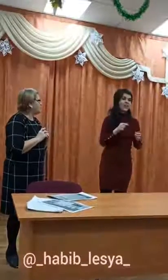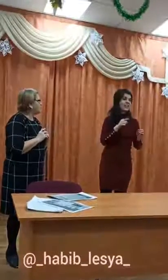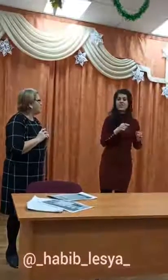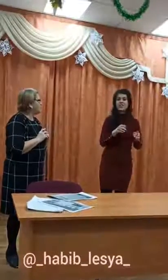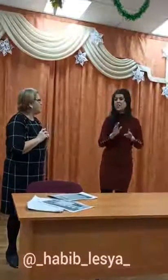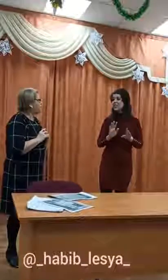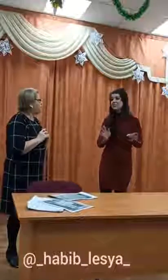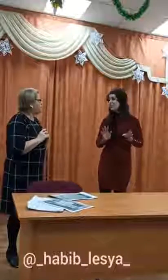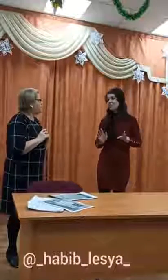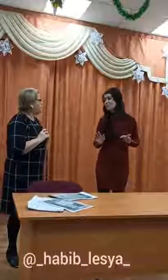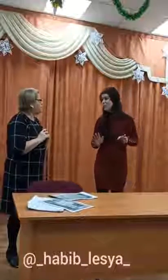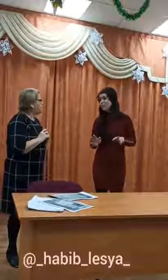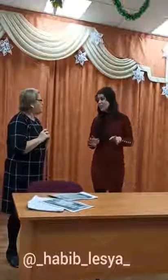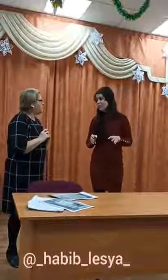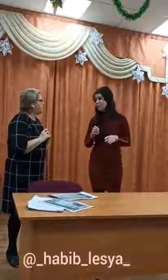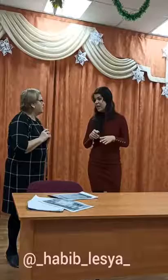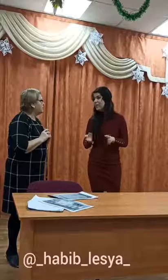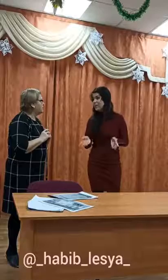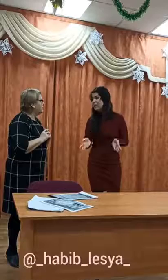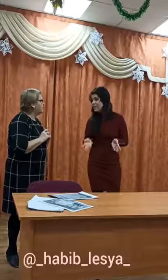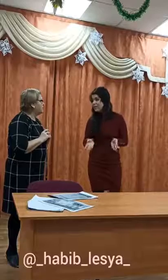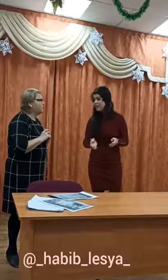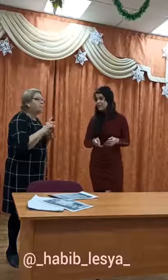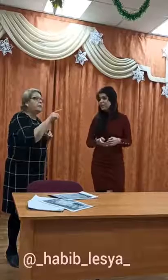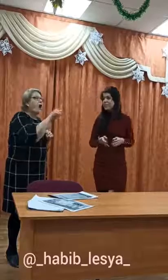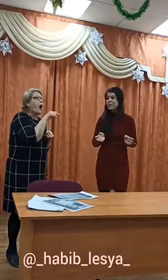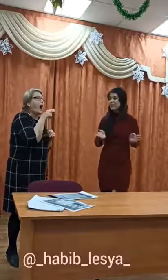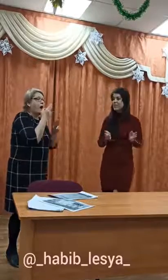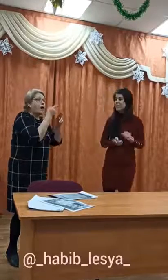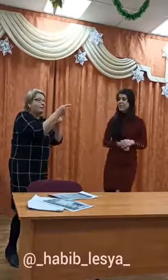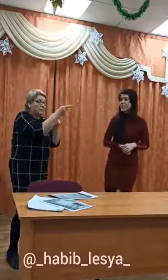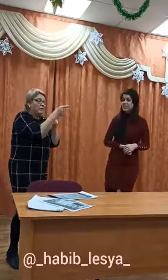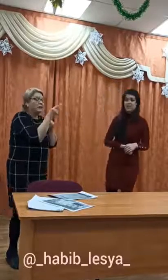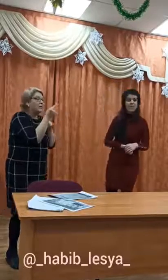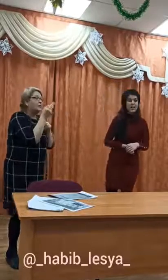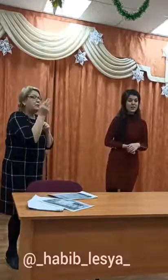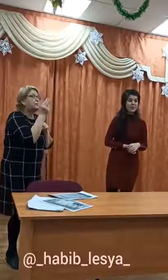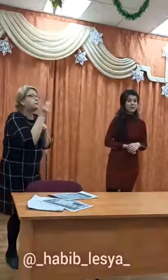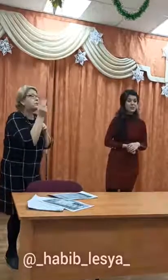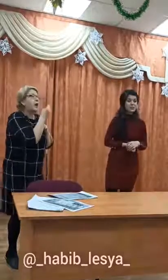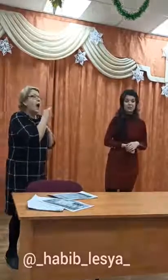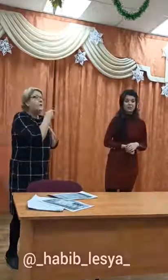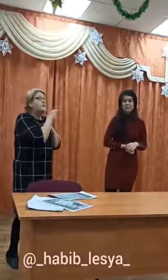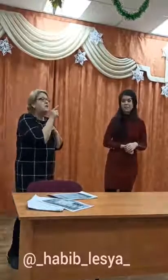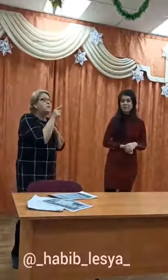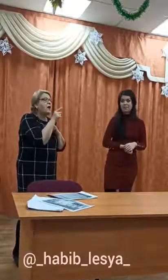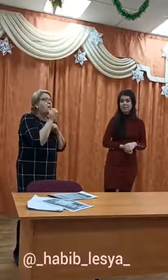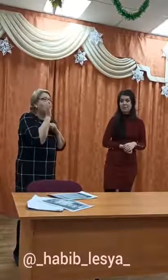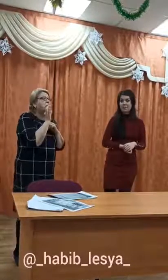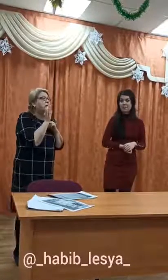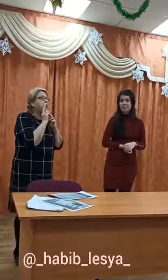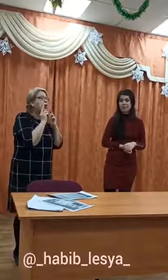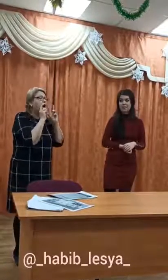Это же не инвестиционный проект, тут надо работать. Здесь проценты мы не обещаем. Они тебе